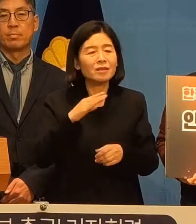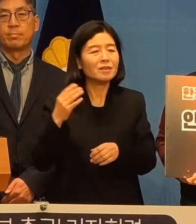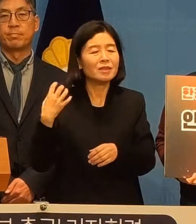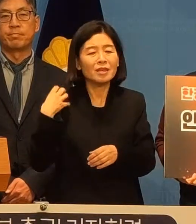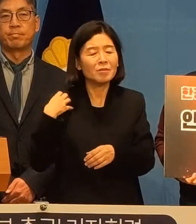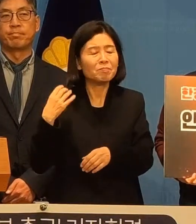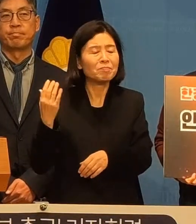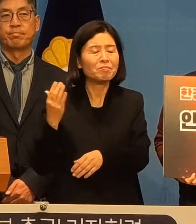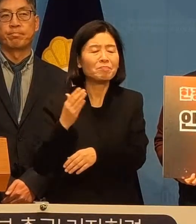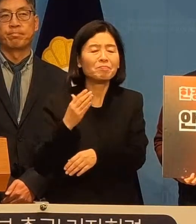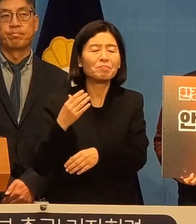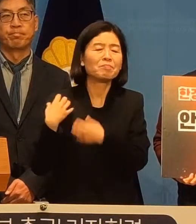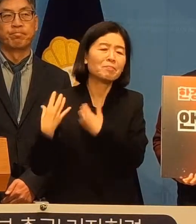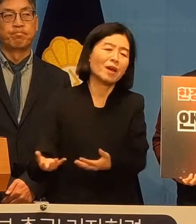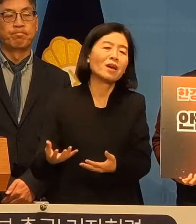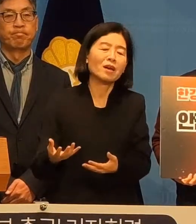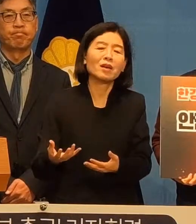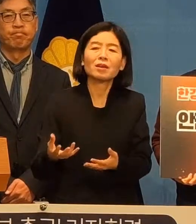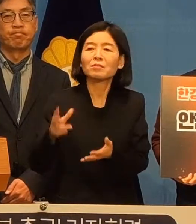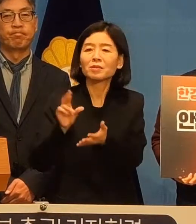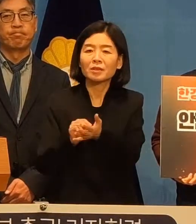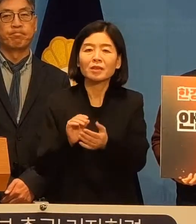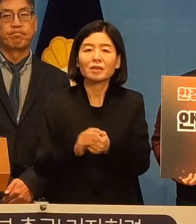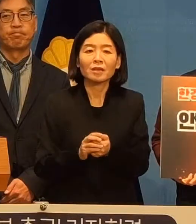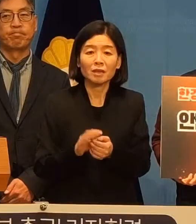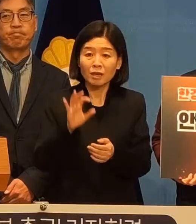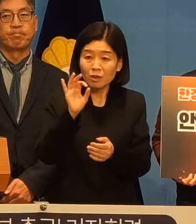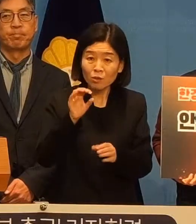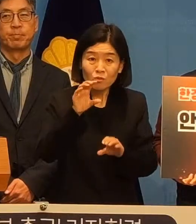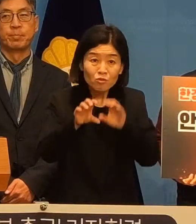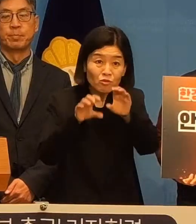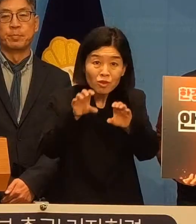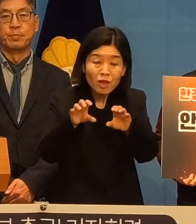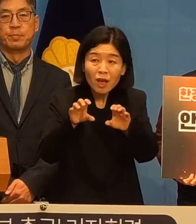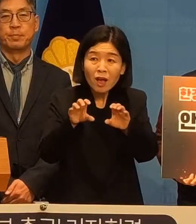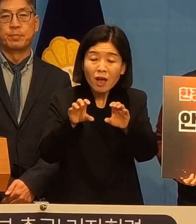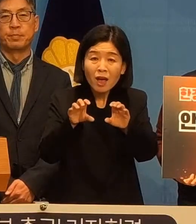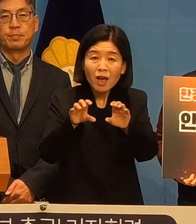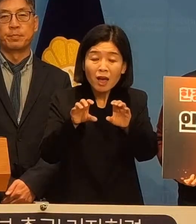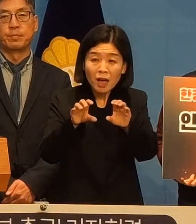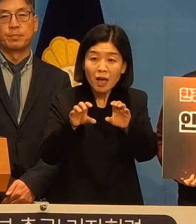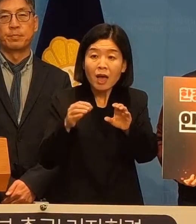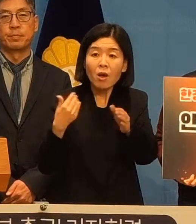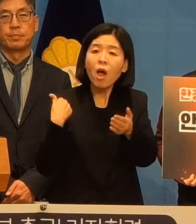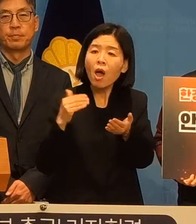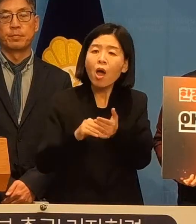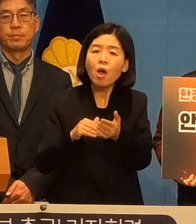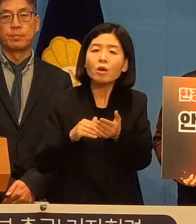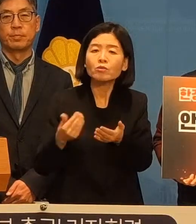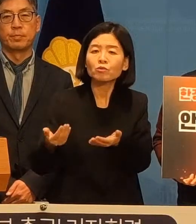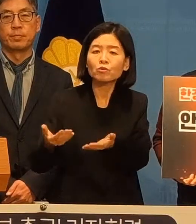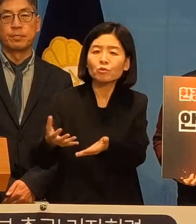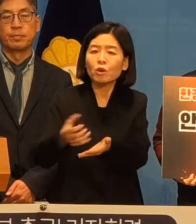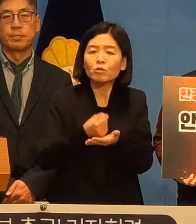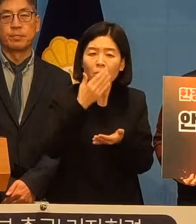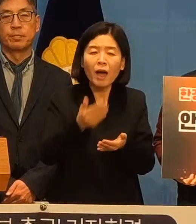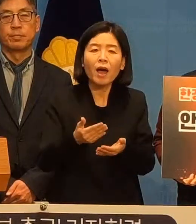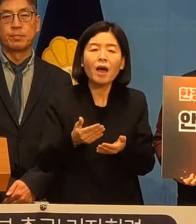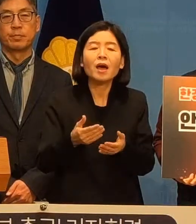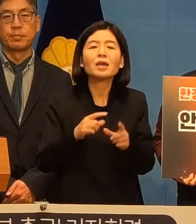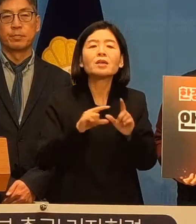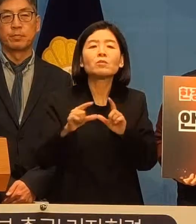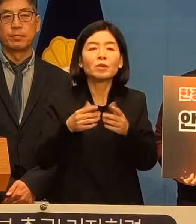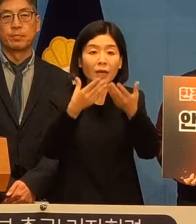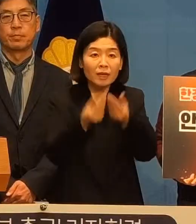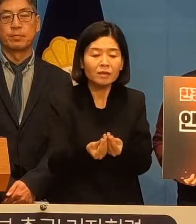발상입니다. 매몰 비용은 일부 회수가 가능합니다. 예를 들어서 배 같은 경우